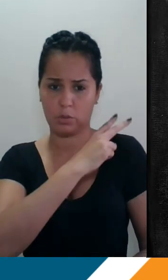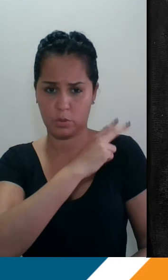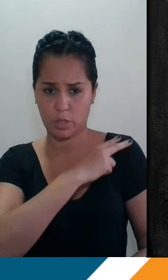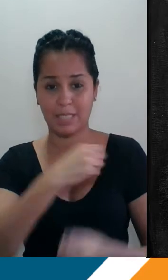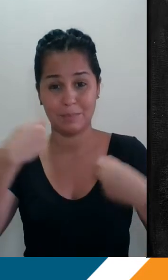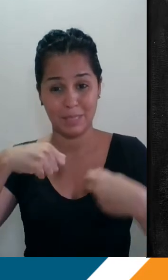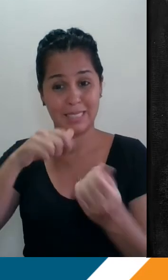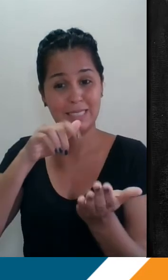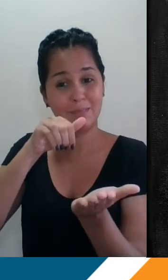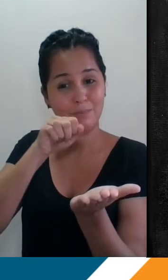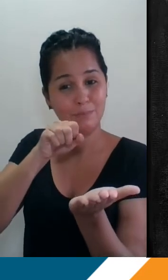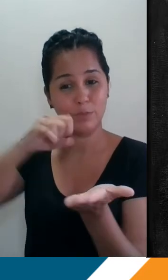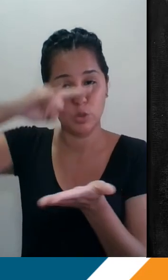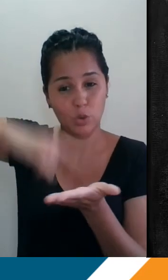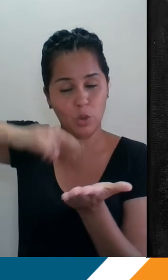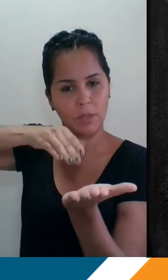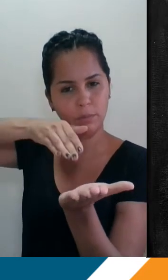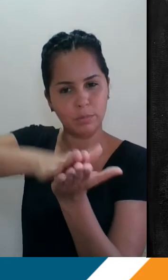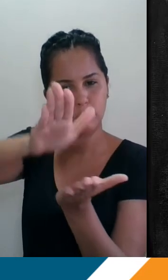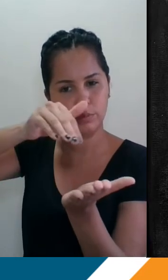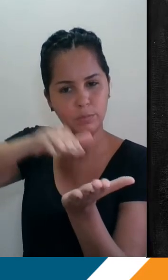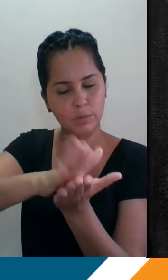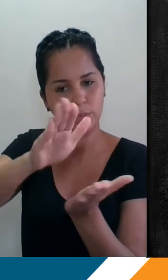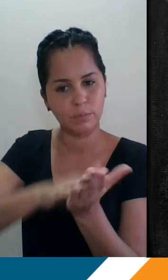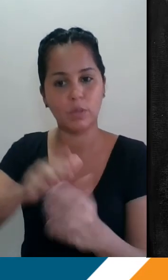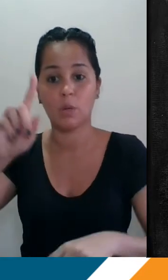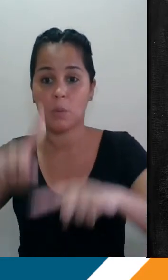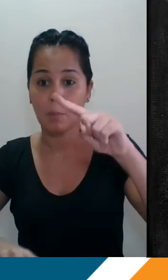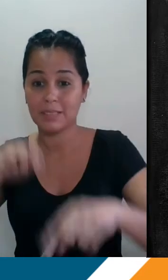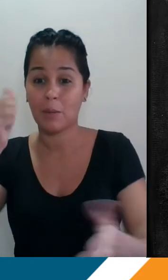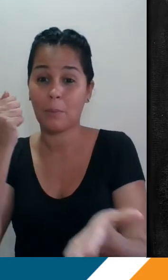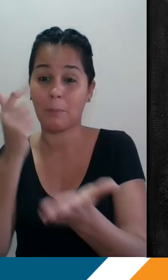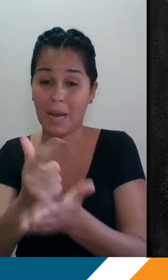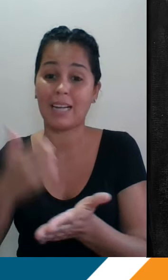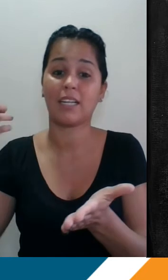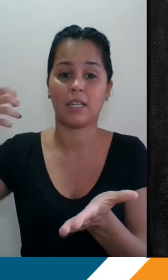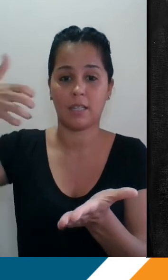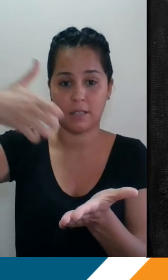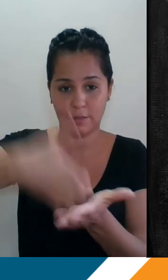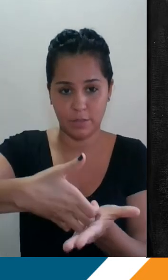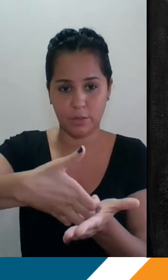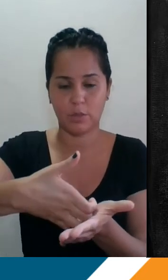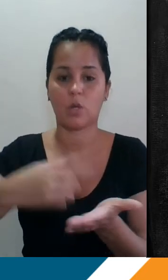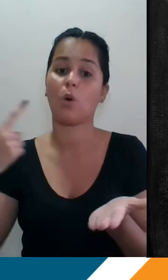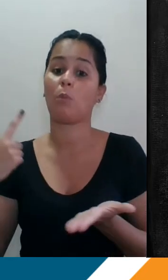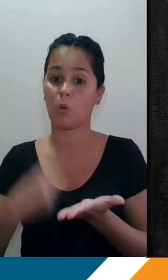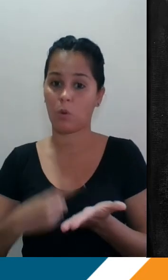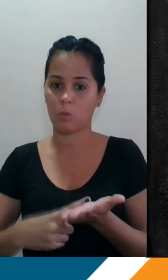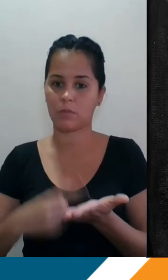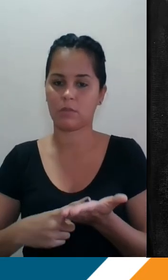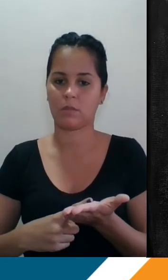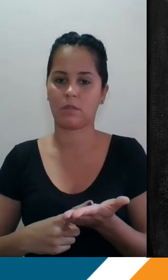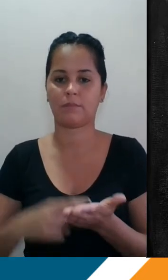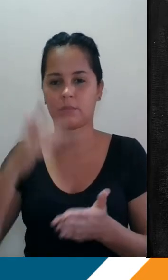nota fiscal com o valor do produto à vista, negociado com o cliente, correspondendo ao financiamento aprovado. O